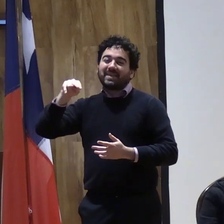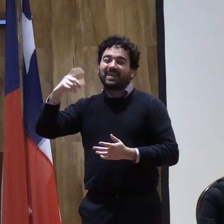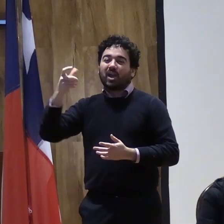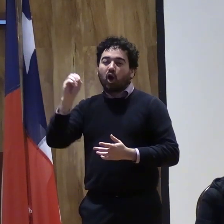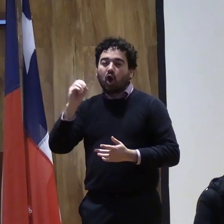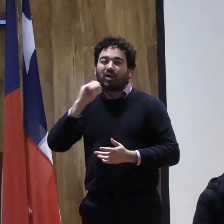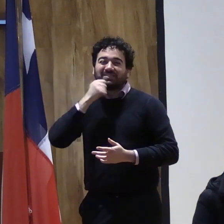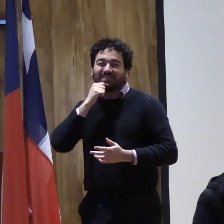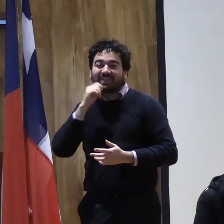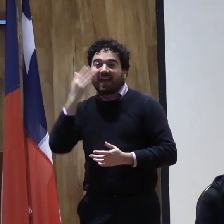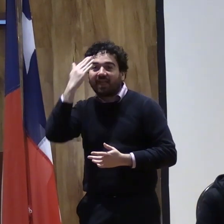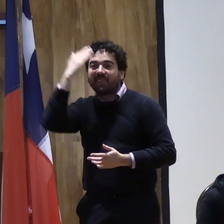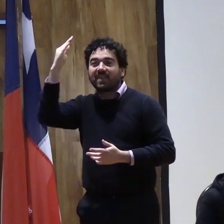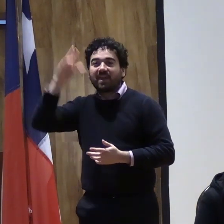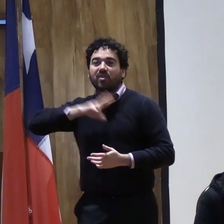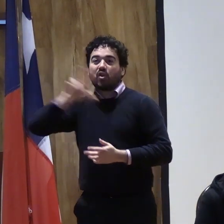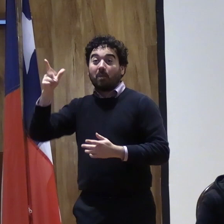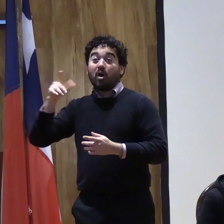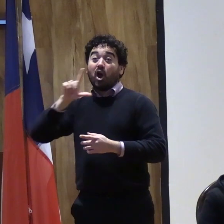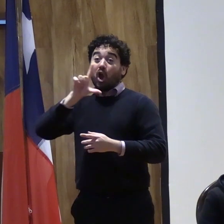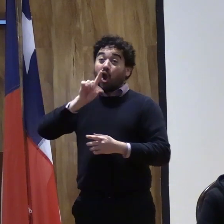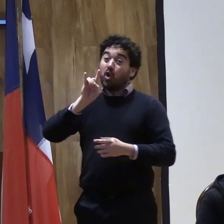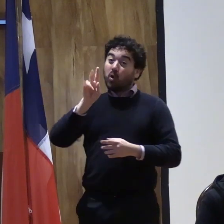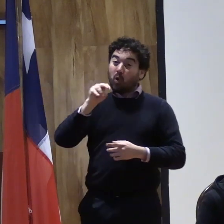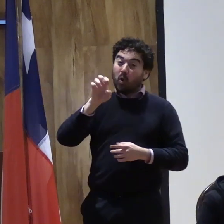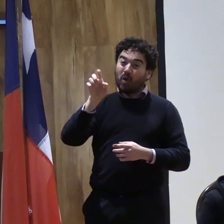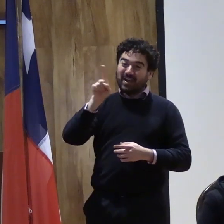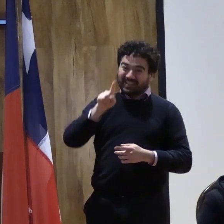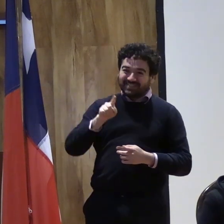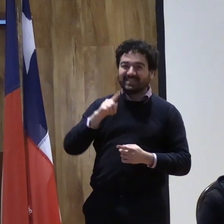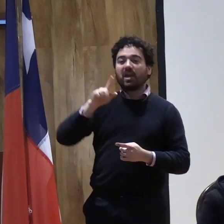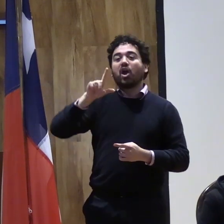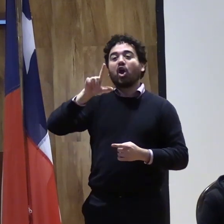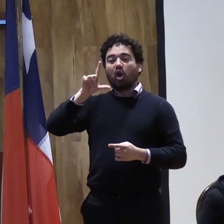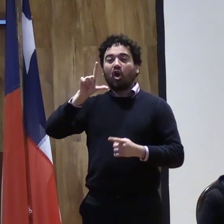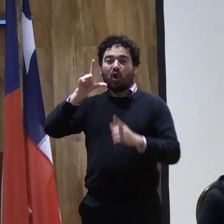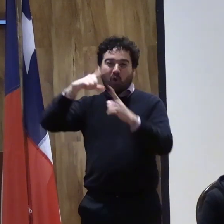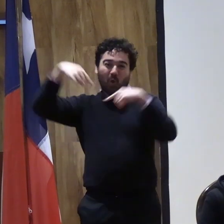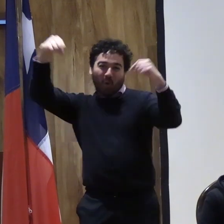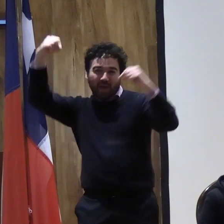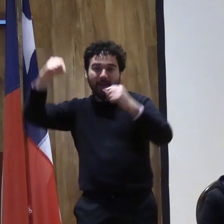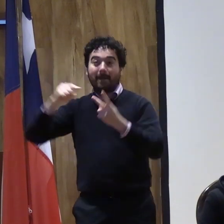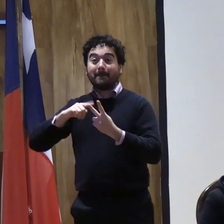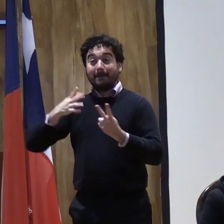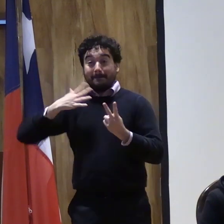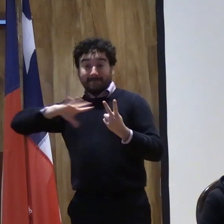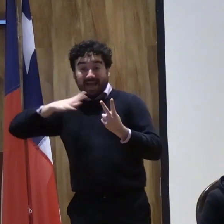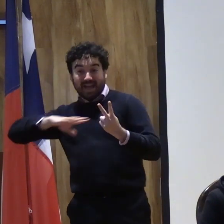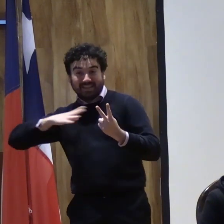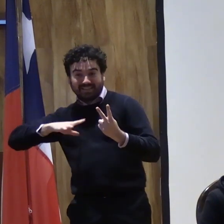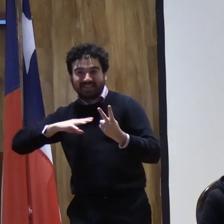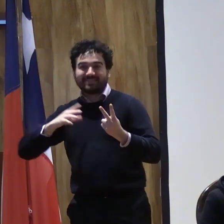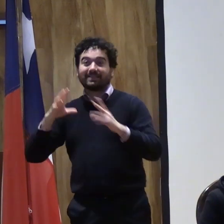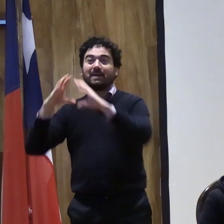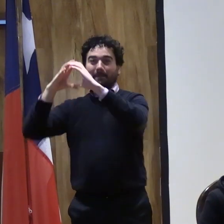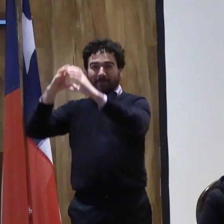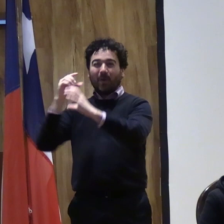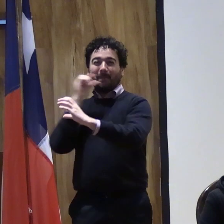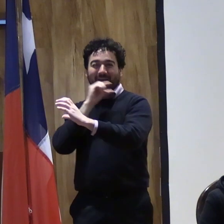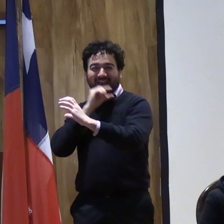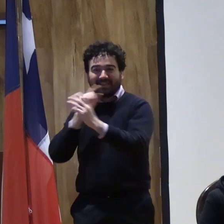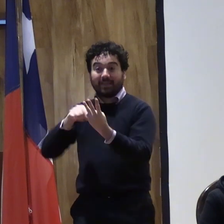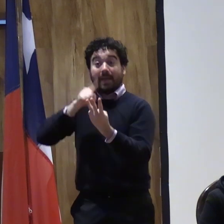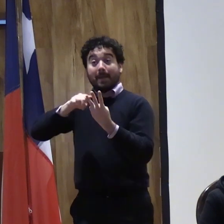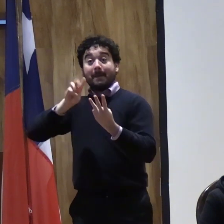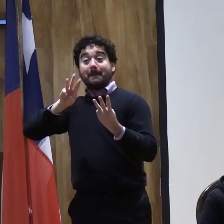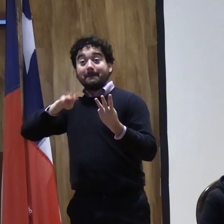el lunes el día de la luna, el martes el día de Marte, el miércoles de Mercurio, el jueves es de Júpiter, el viernes de Venus,